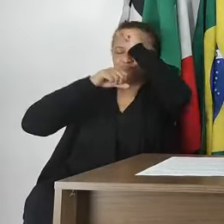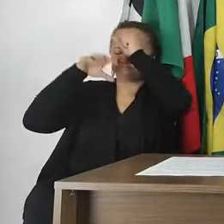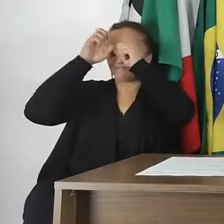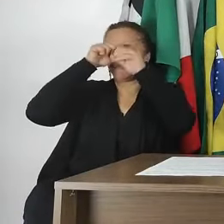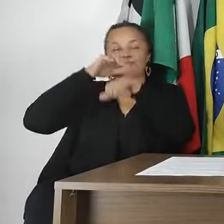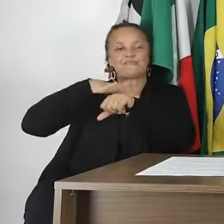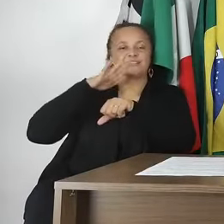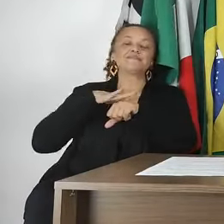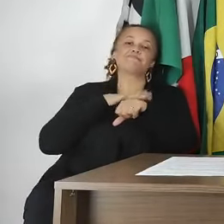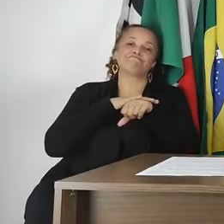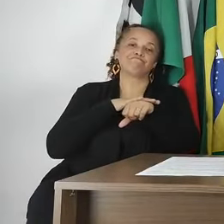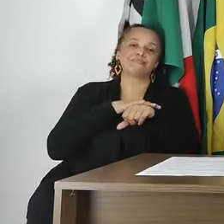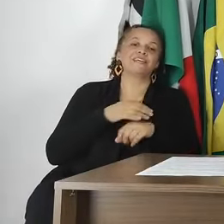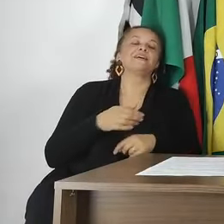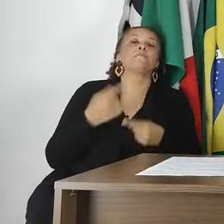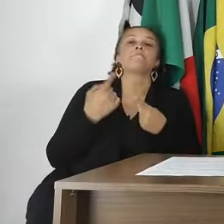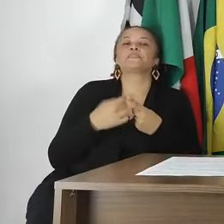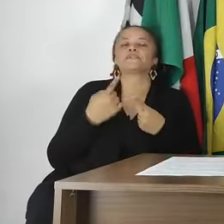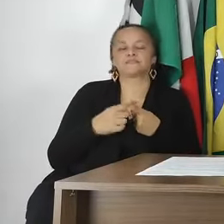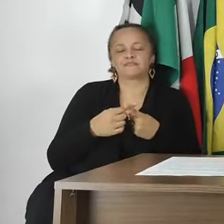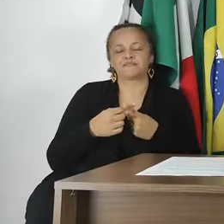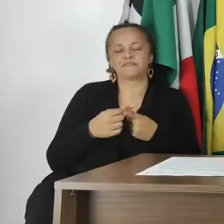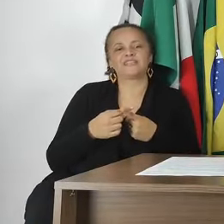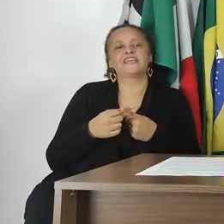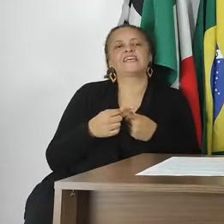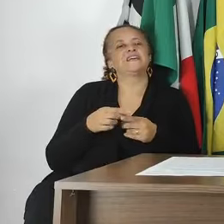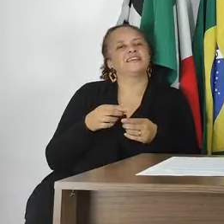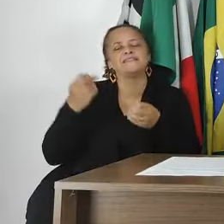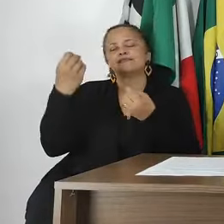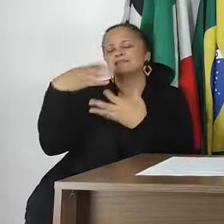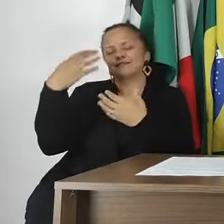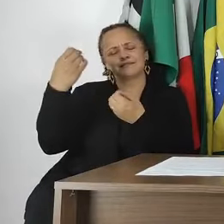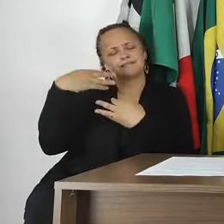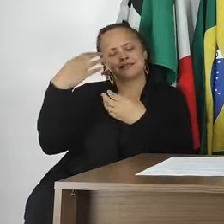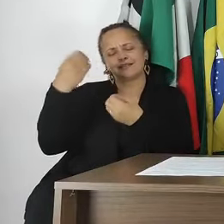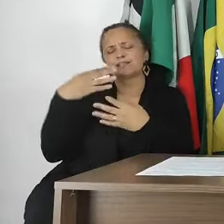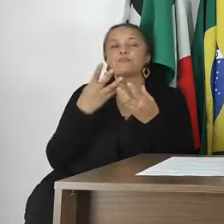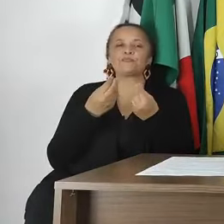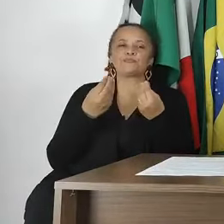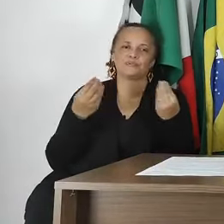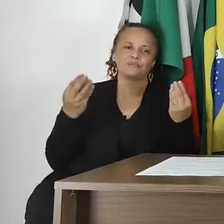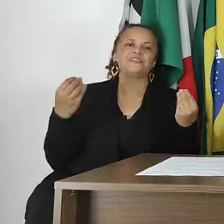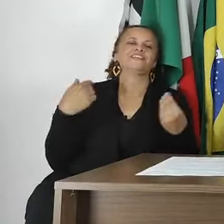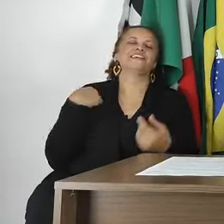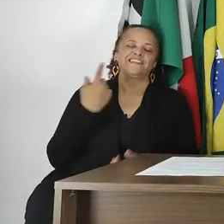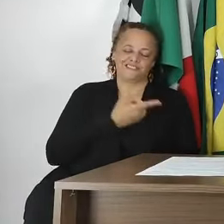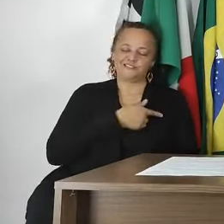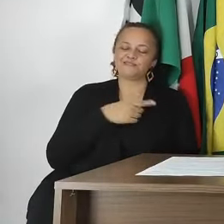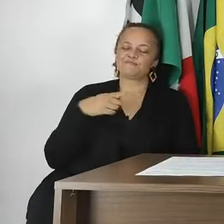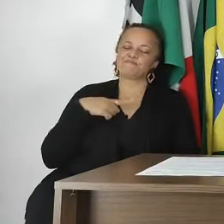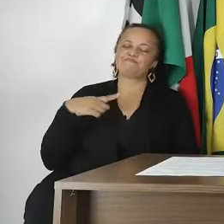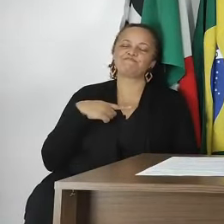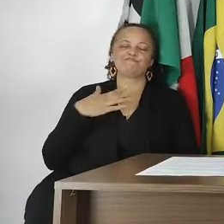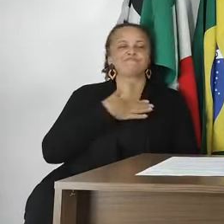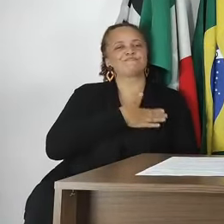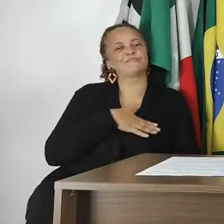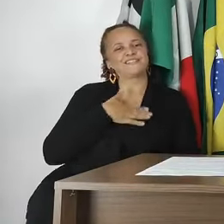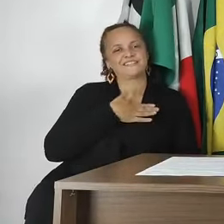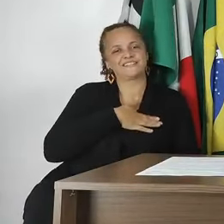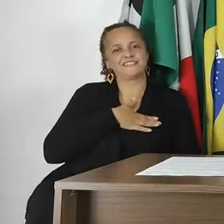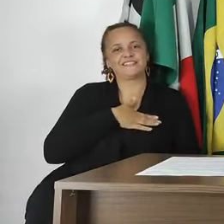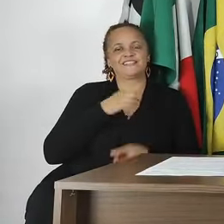sendo ministrados. Por quê? Porque é algo que eles passam para a gente. E a gente tem esse prazer, tem o prazer, né, de